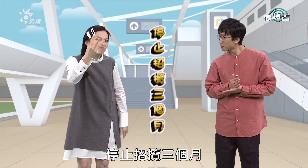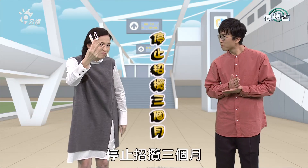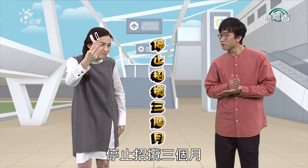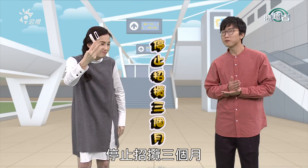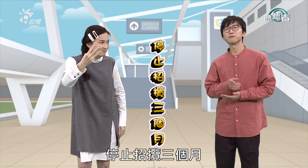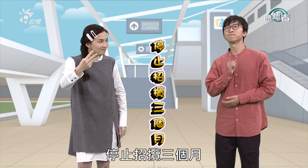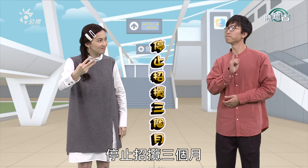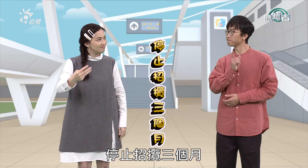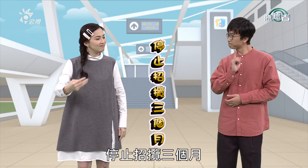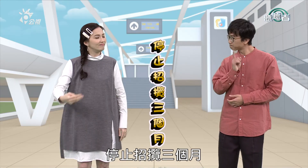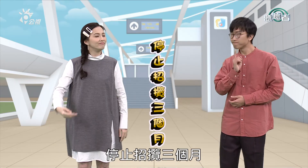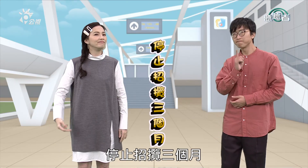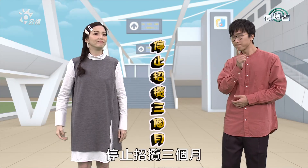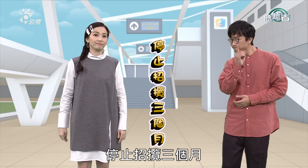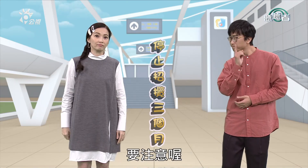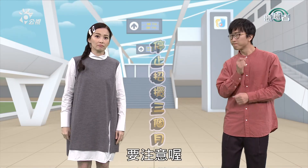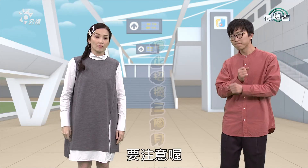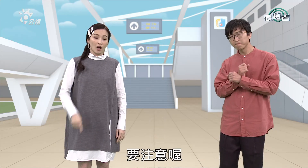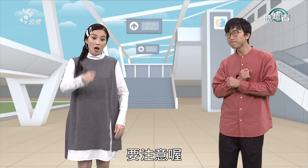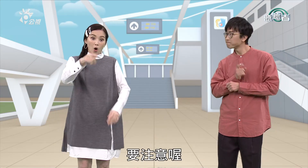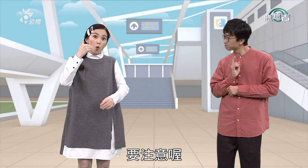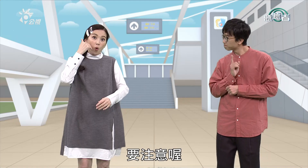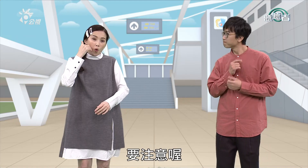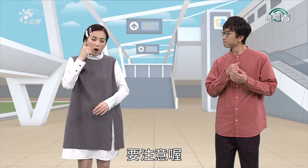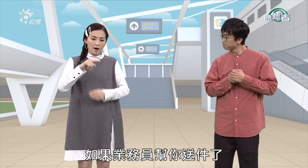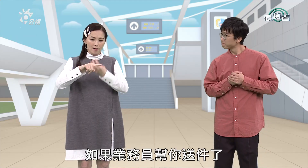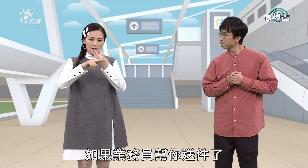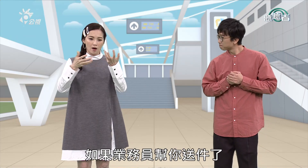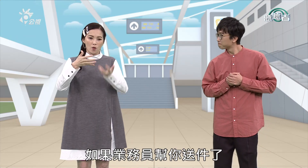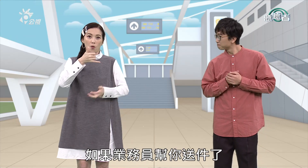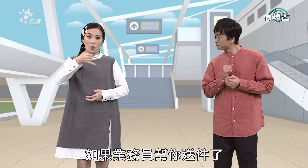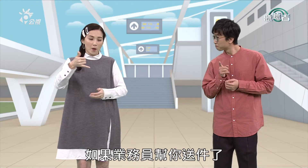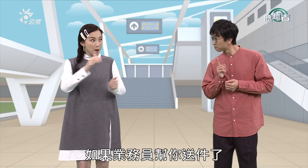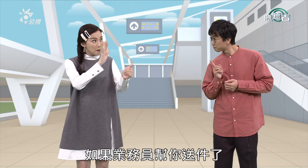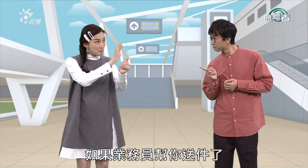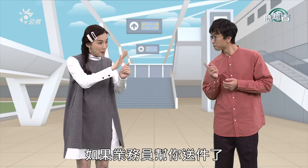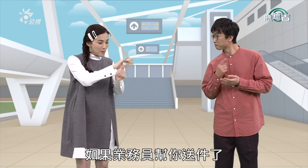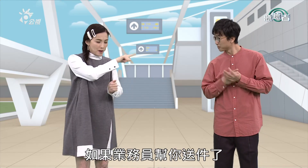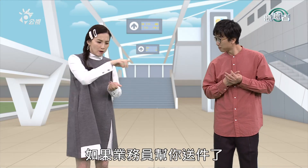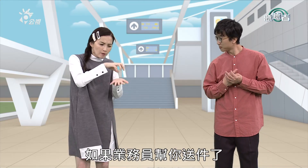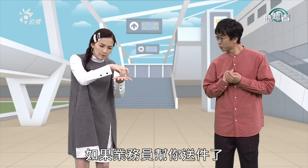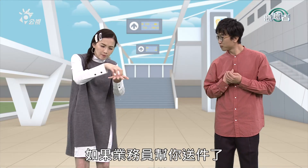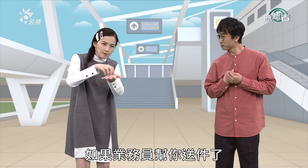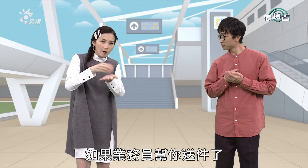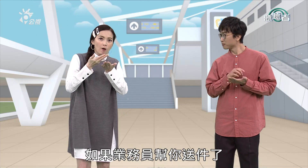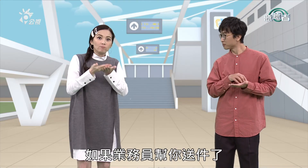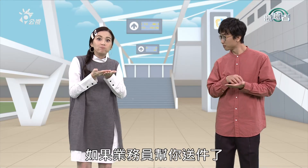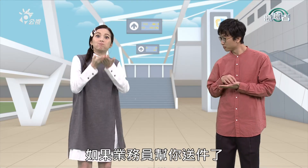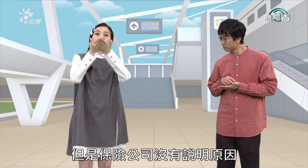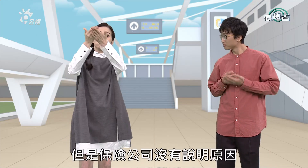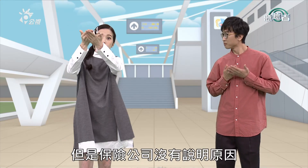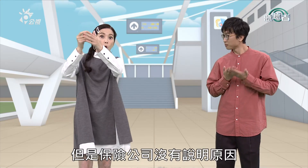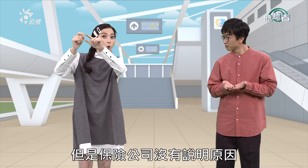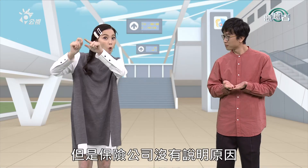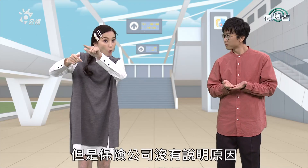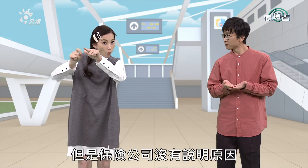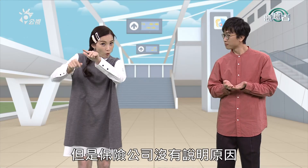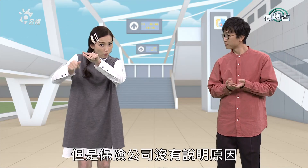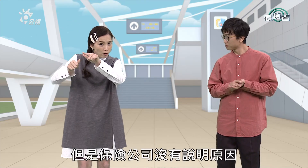揽3个月。 要注意哦。 如果业务员帮你送件了，但是保险